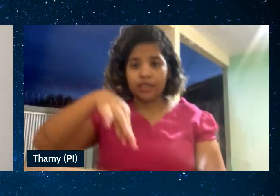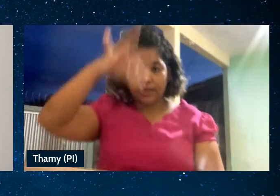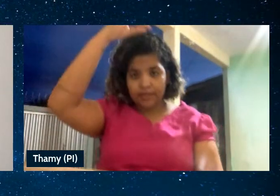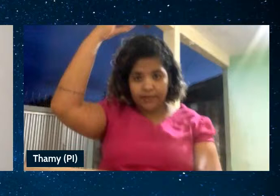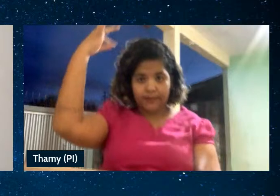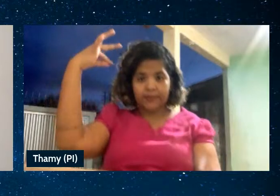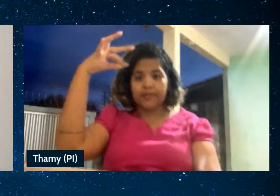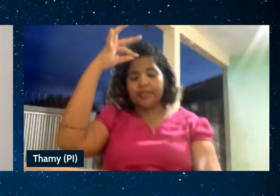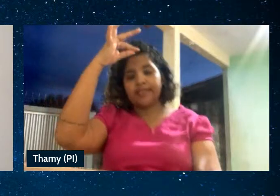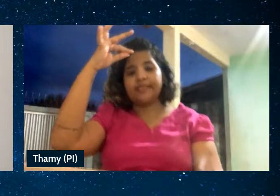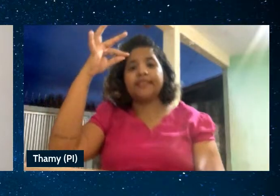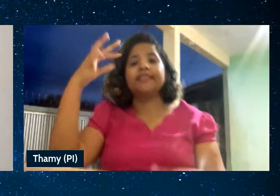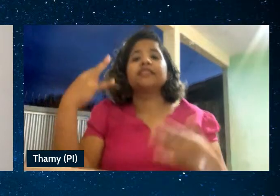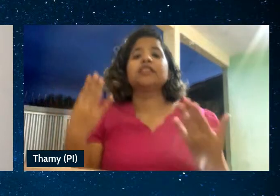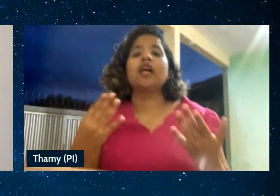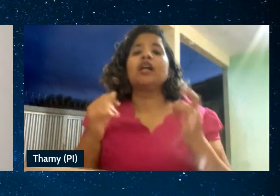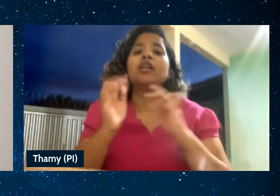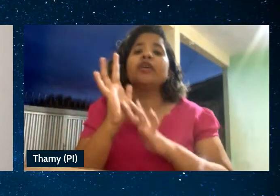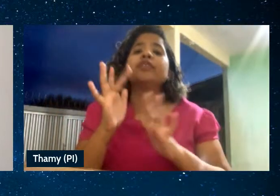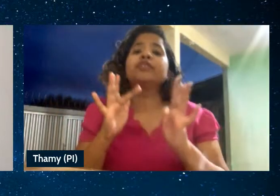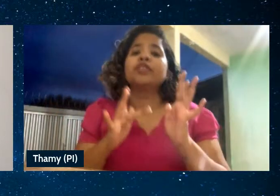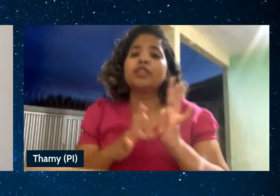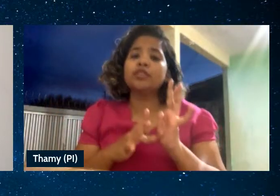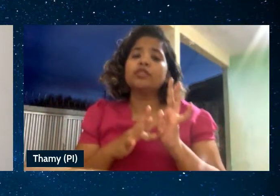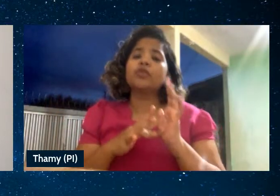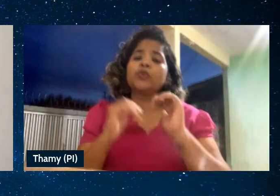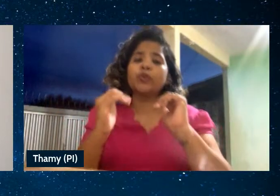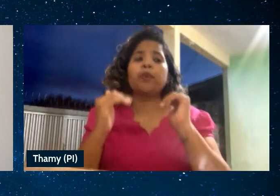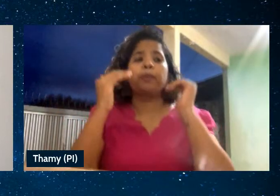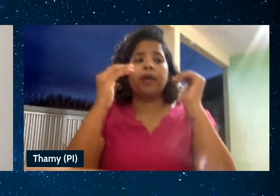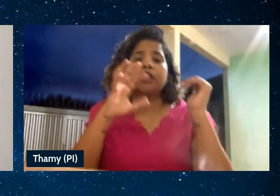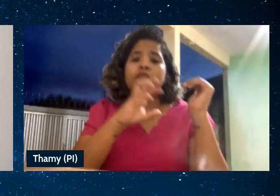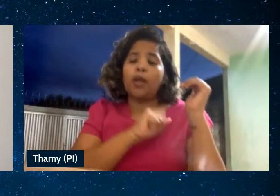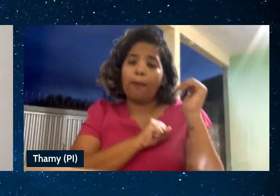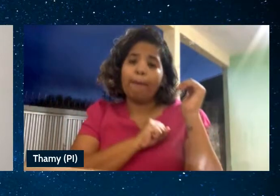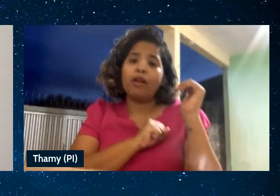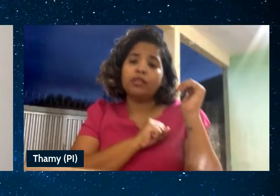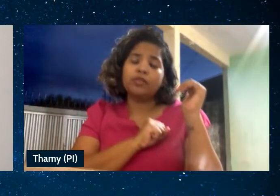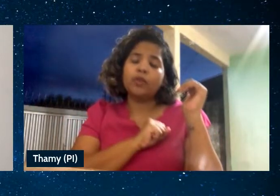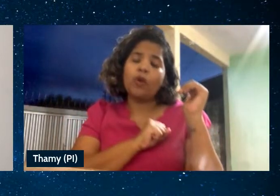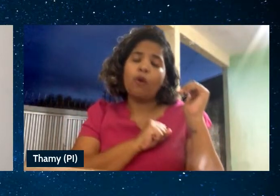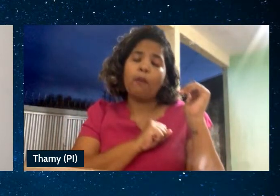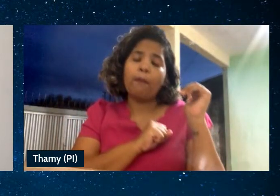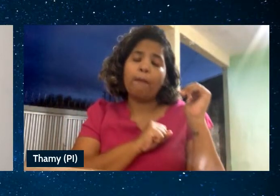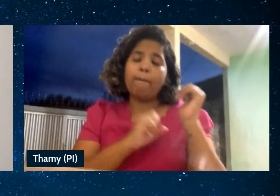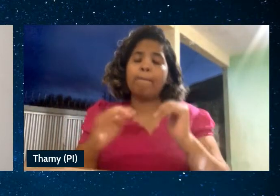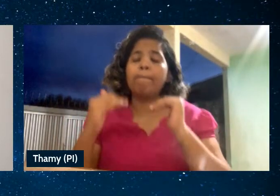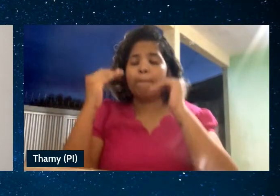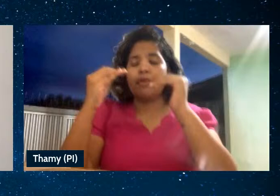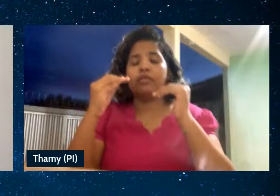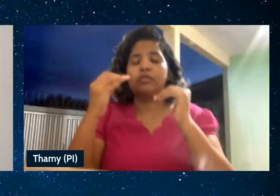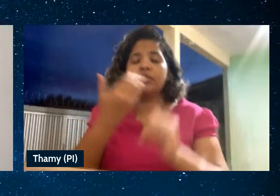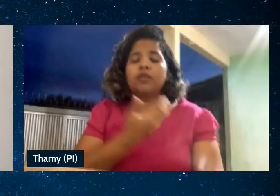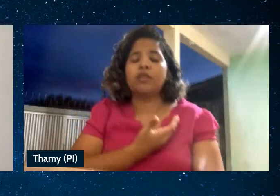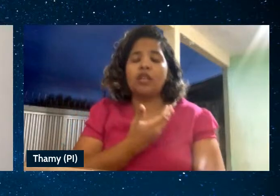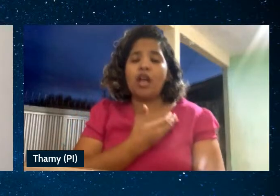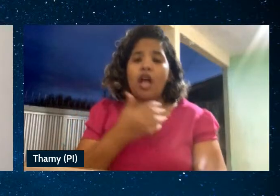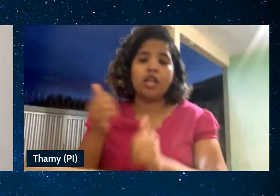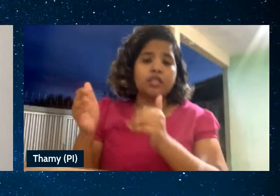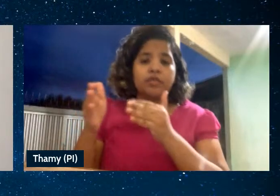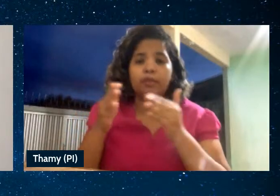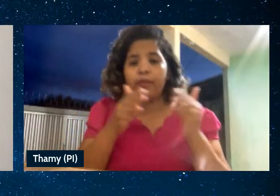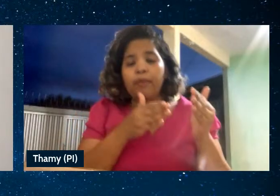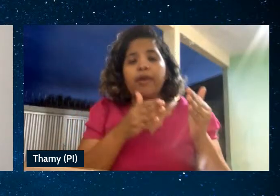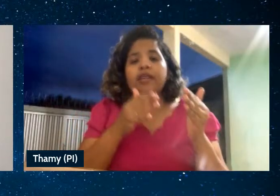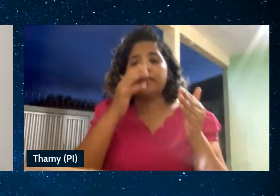Santíssima Jesus o nosso mestre Amado nosso mestre amigo nesse momento elevamos os